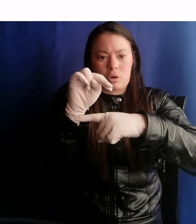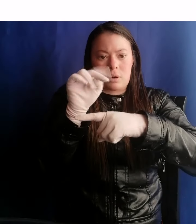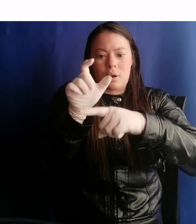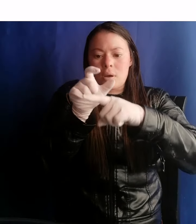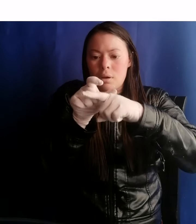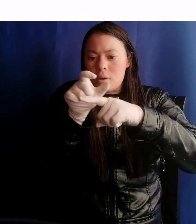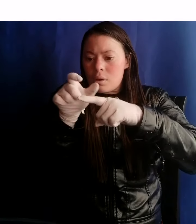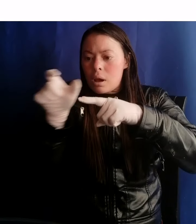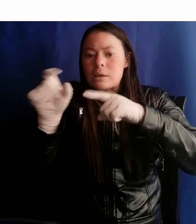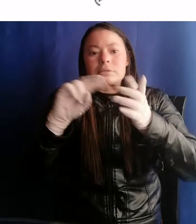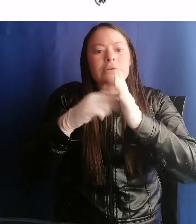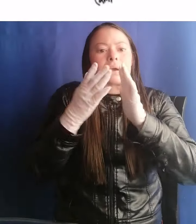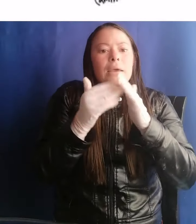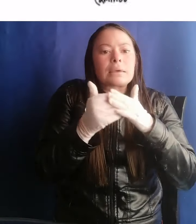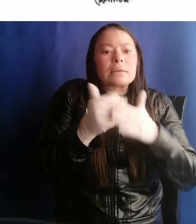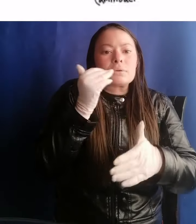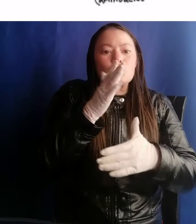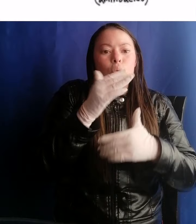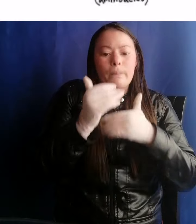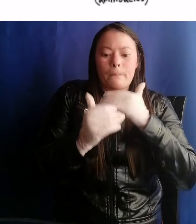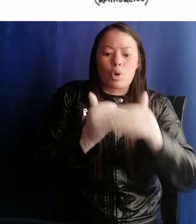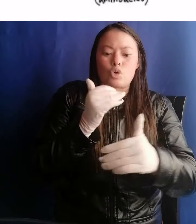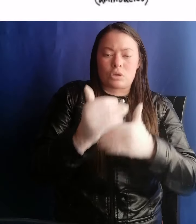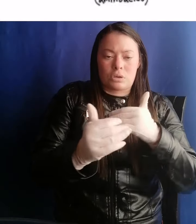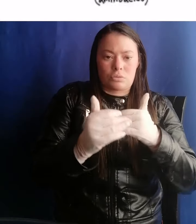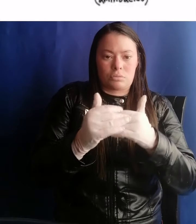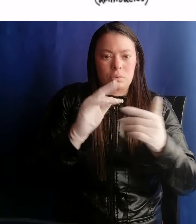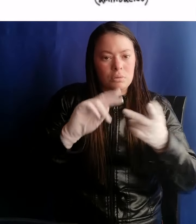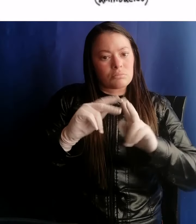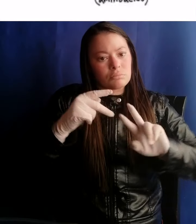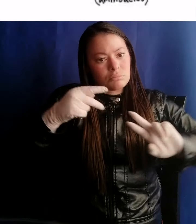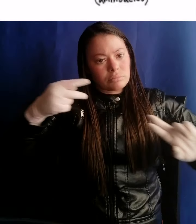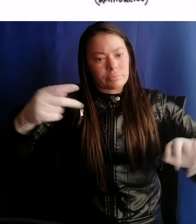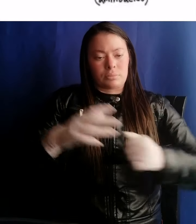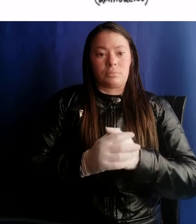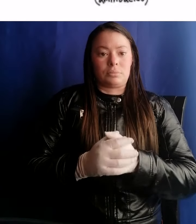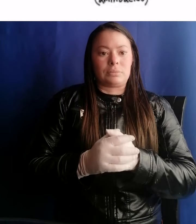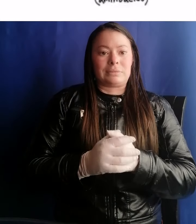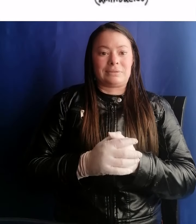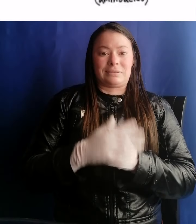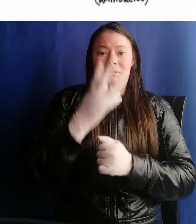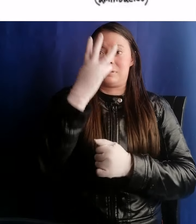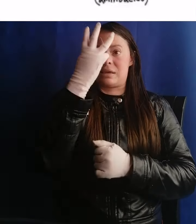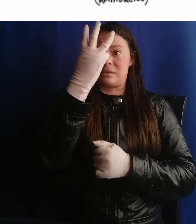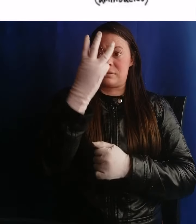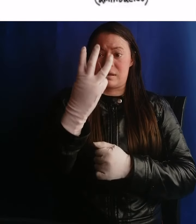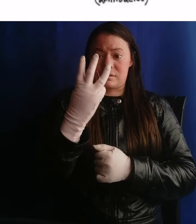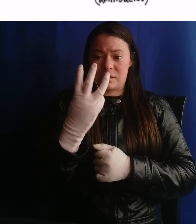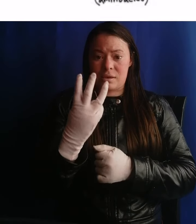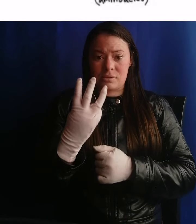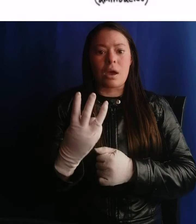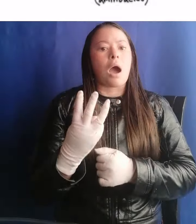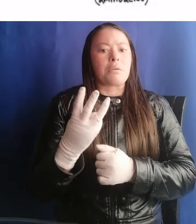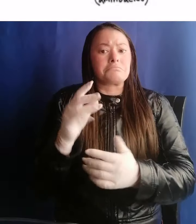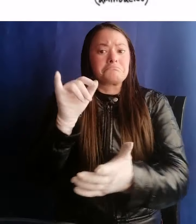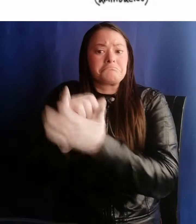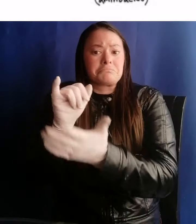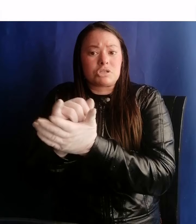de proteínas, un codón se puede traducir en un aminoácido o en una señal de inicio o terminación del proceso de